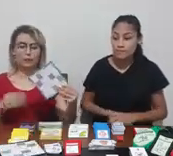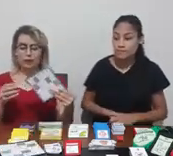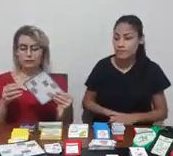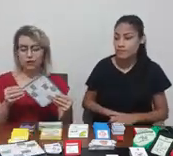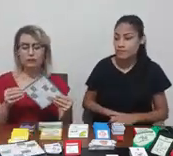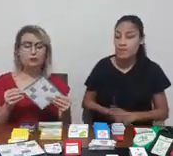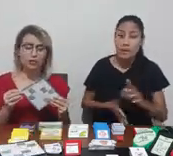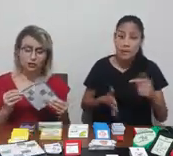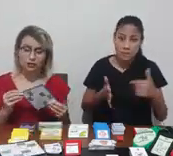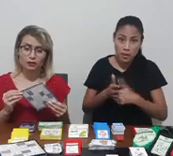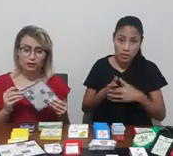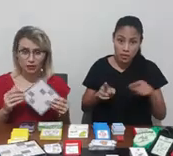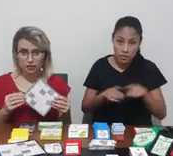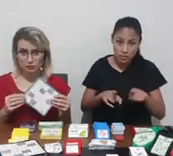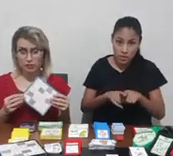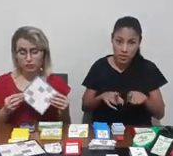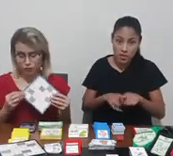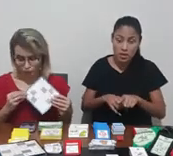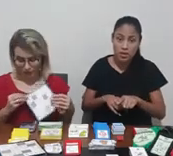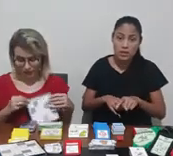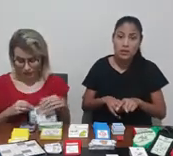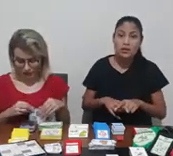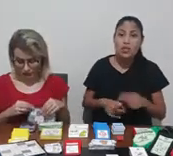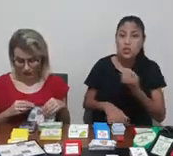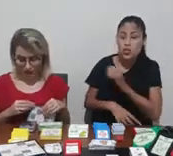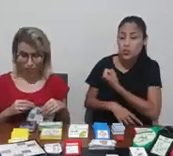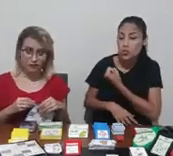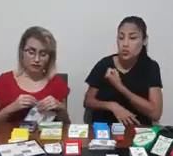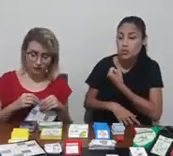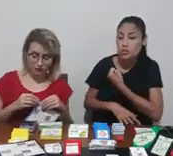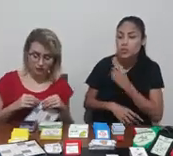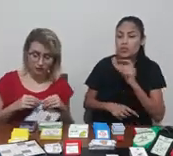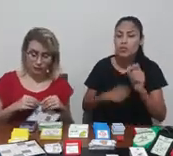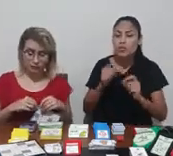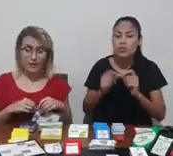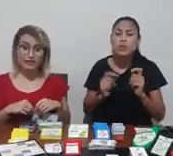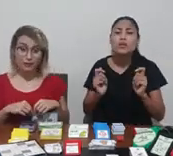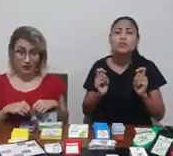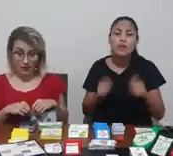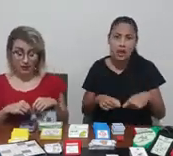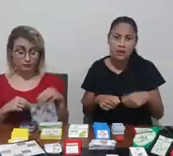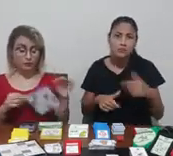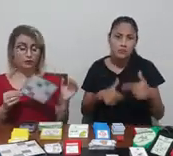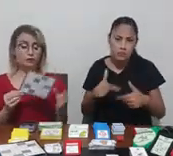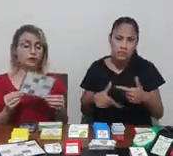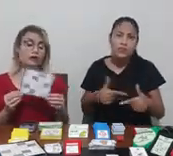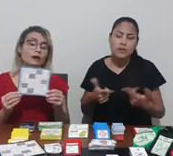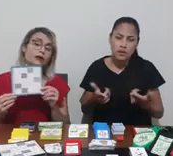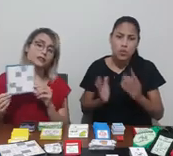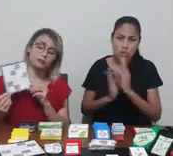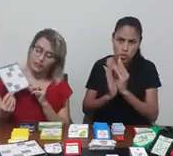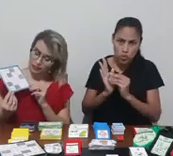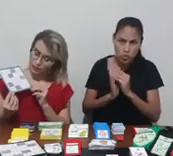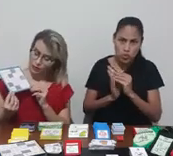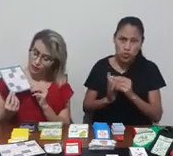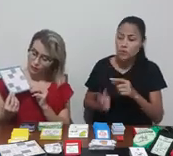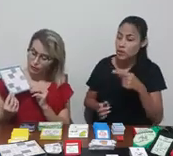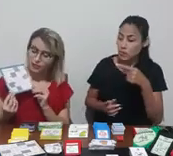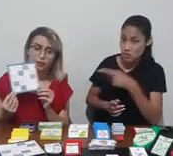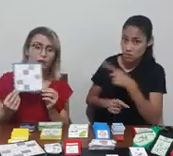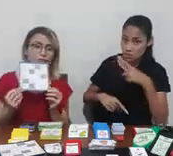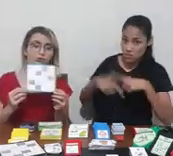Me perguntaram também, né, a respeito dos numerais, o que mais que a gente faria para trabalhar. Então, esse material